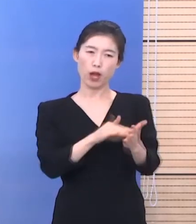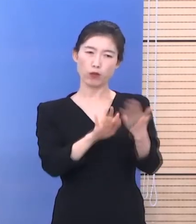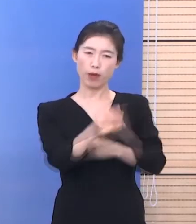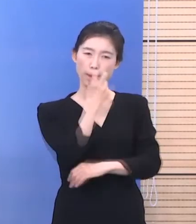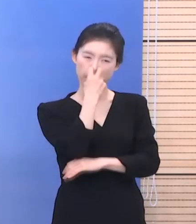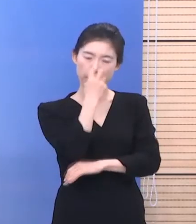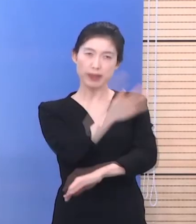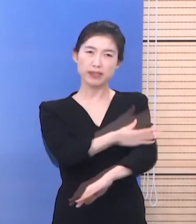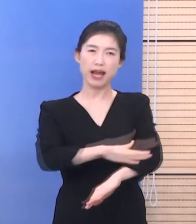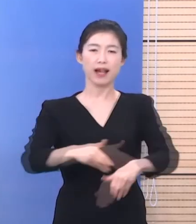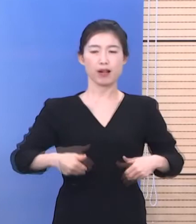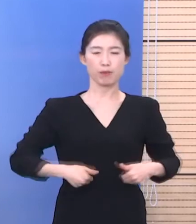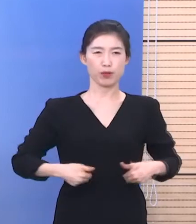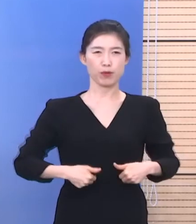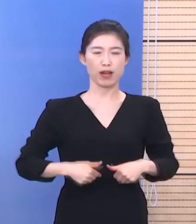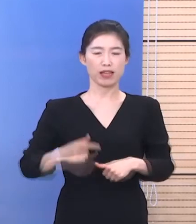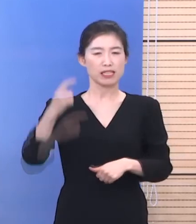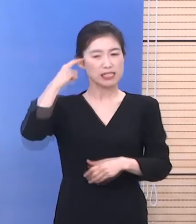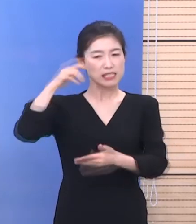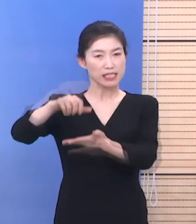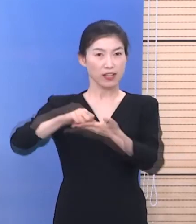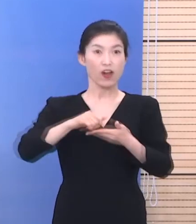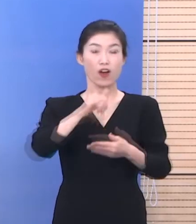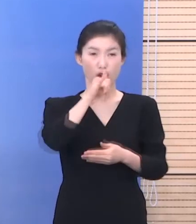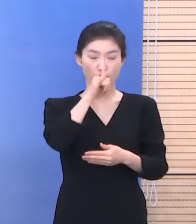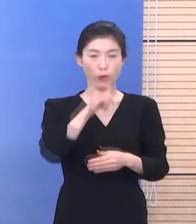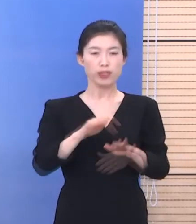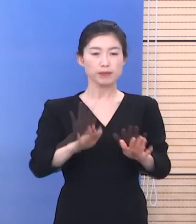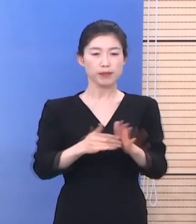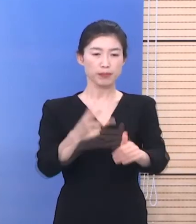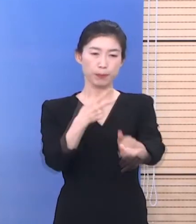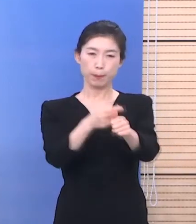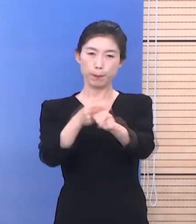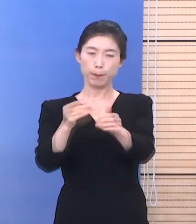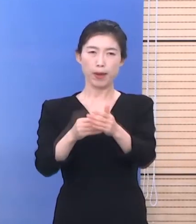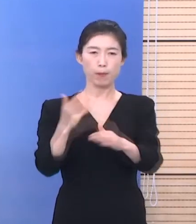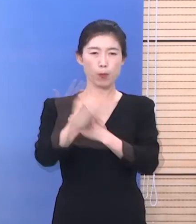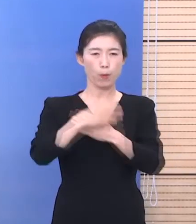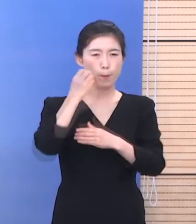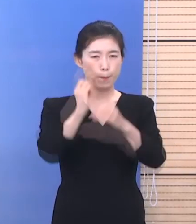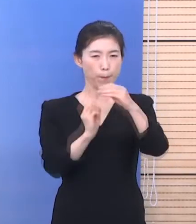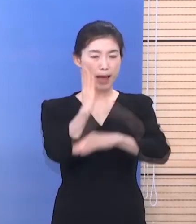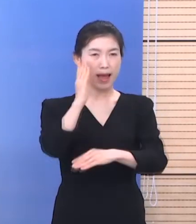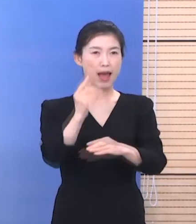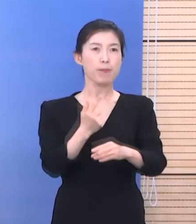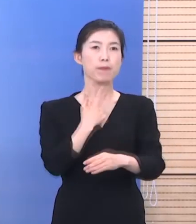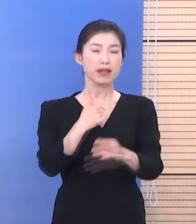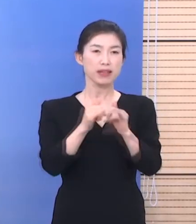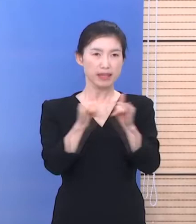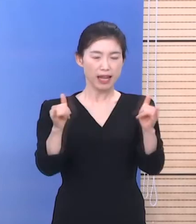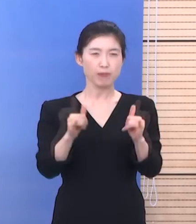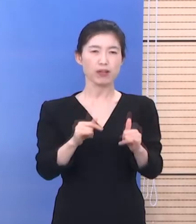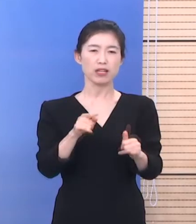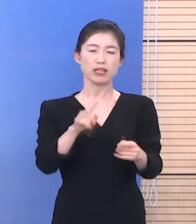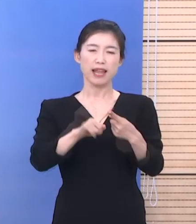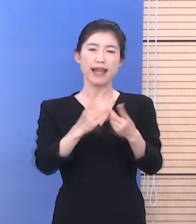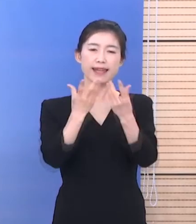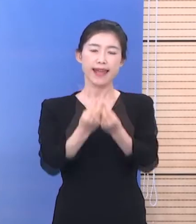필요하다는 의견이었으며 보고된 이상 사례에 대해서는 허가사항 등에 명확히 반영할